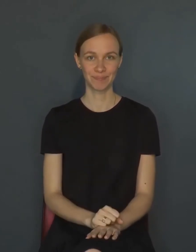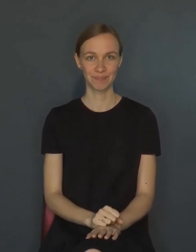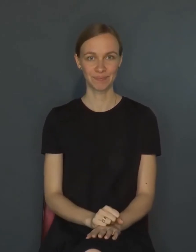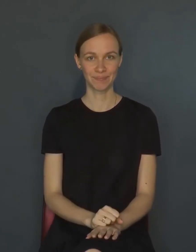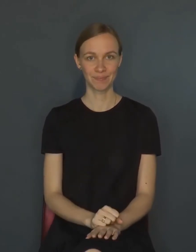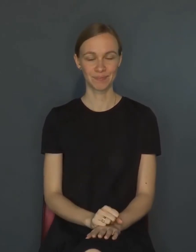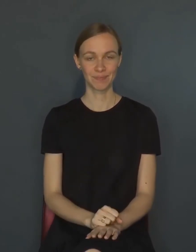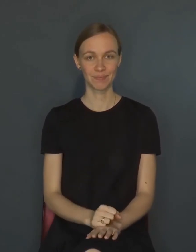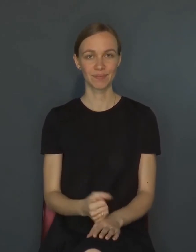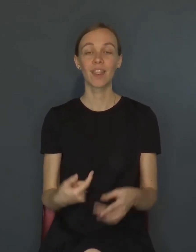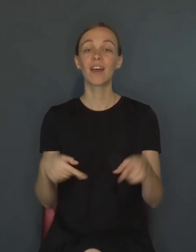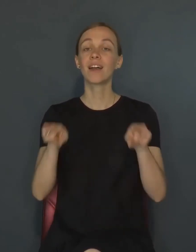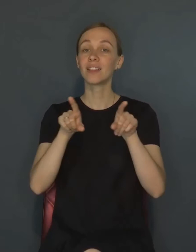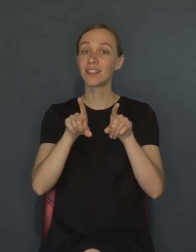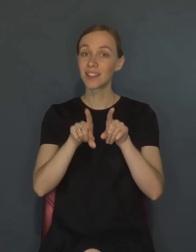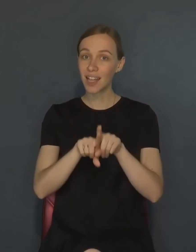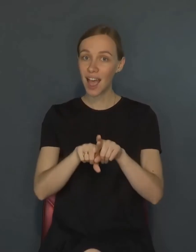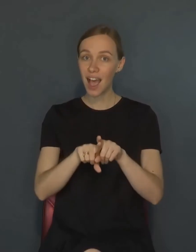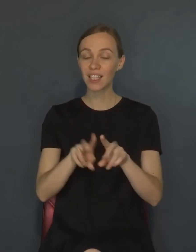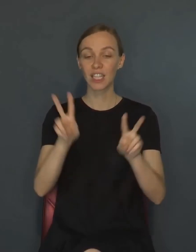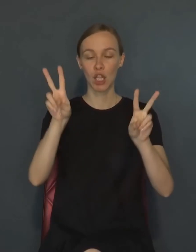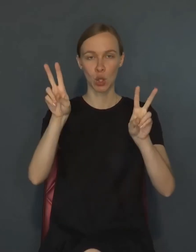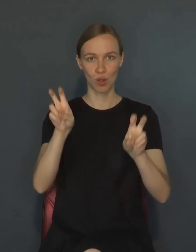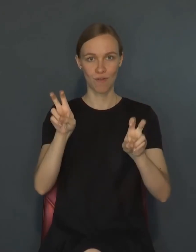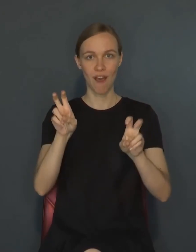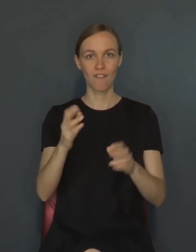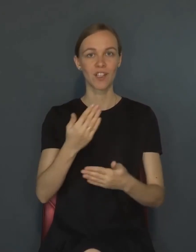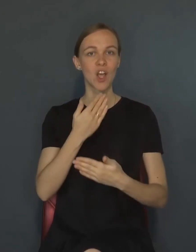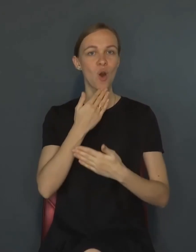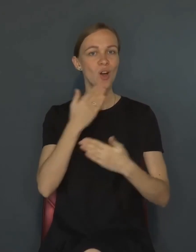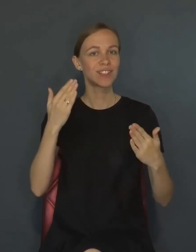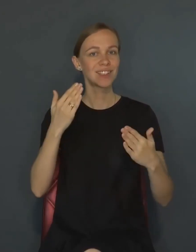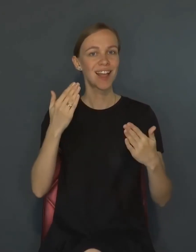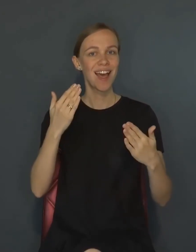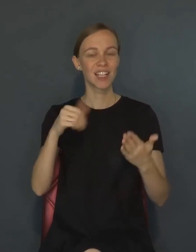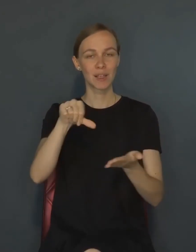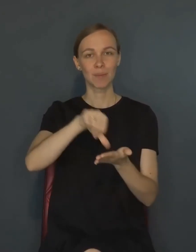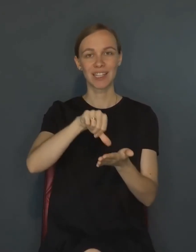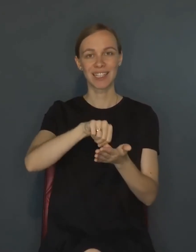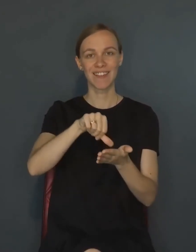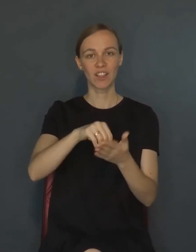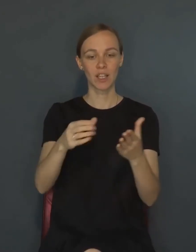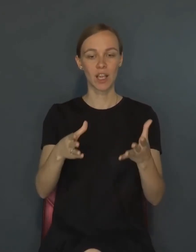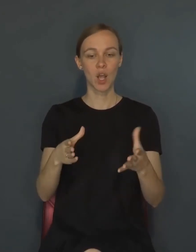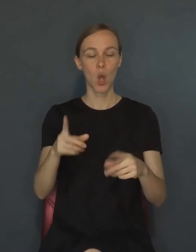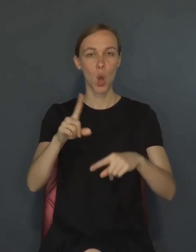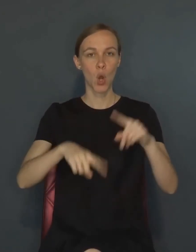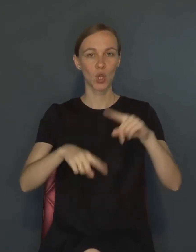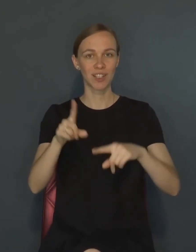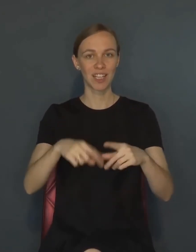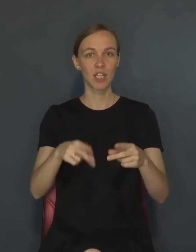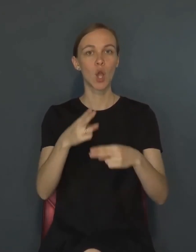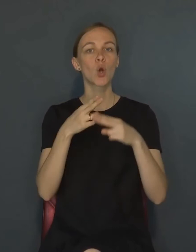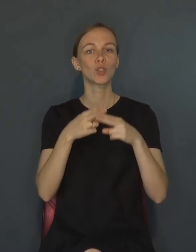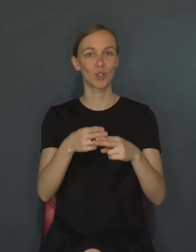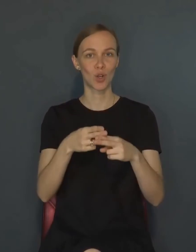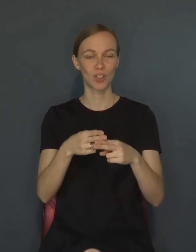Так титулувався останній представник родини Острозьких та